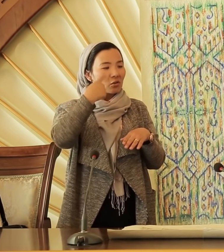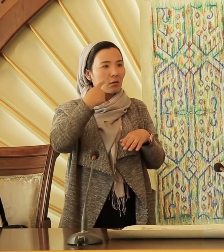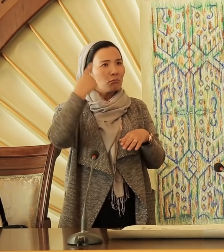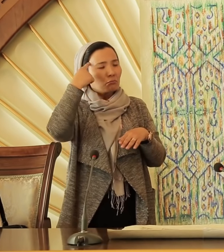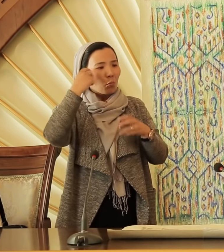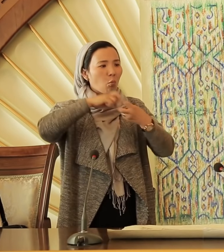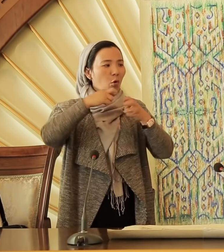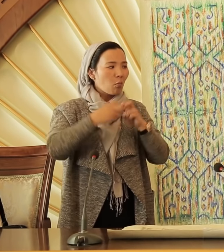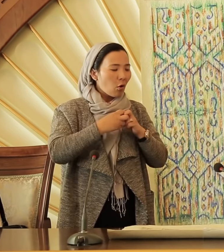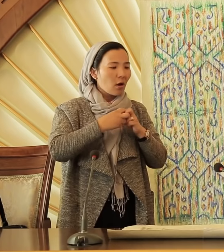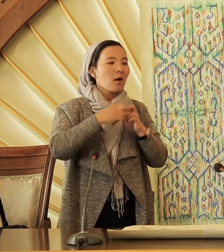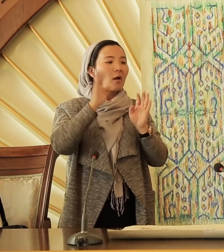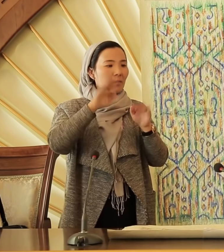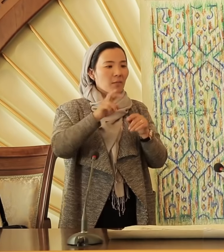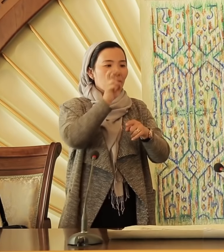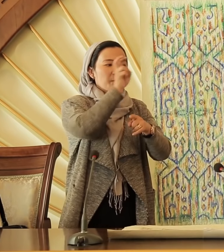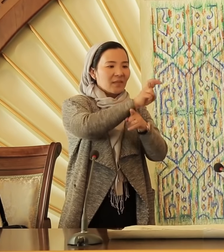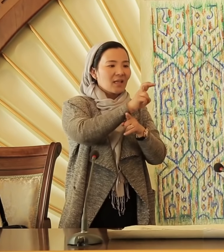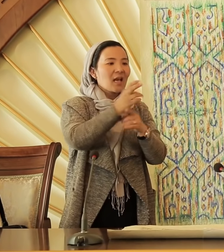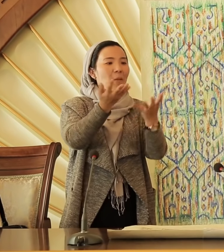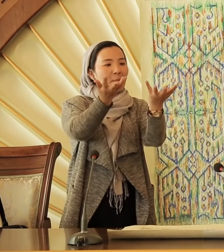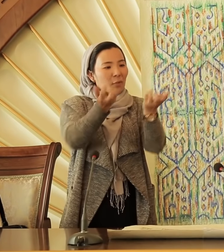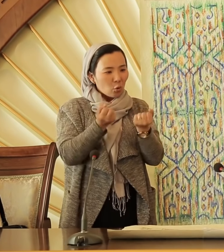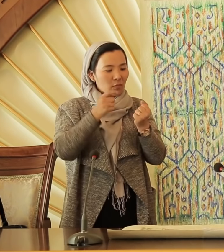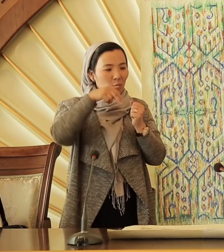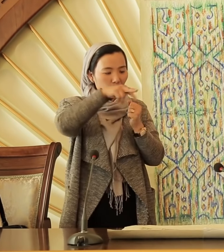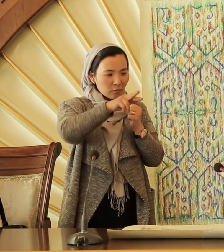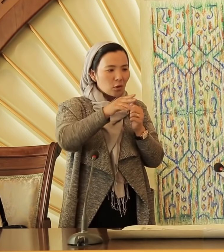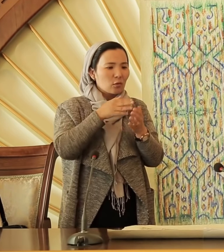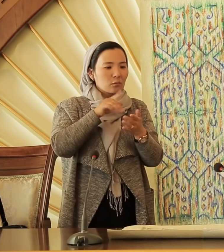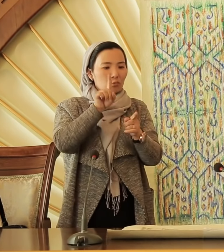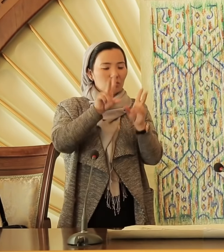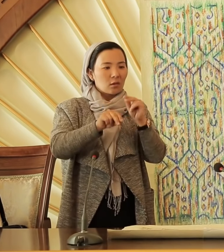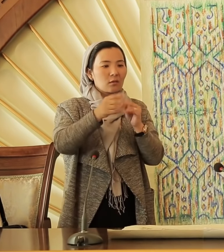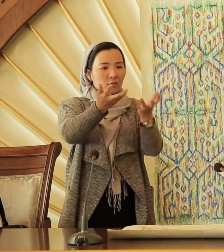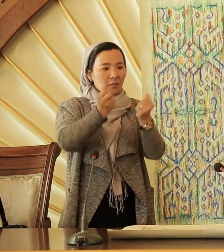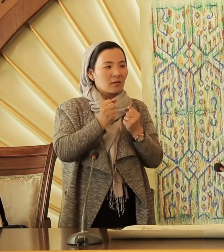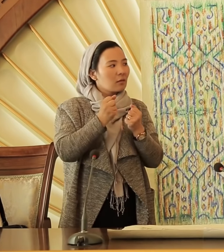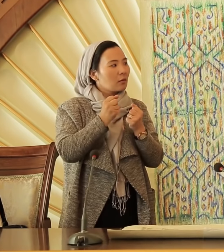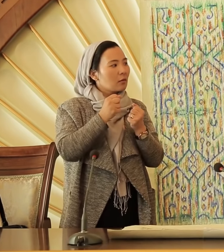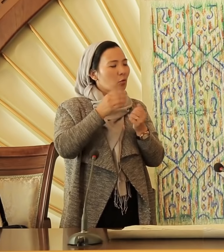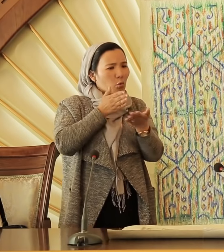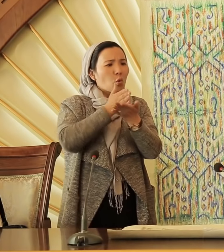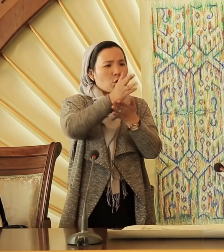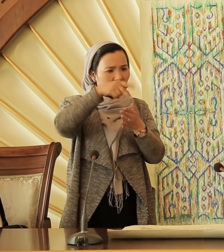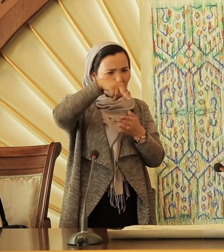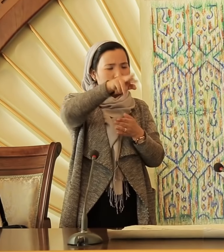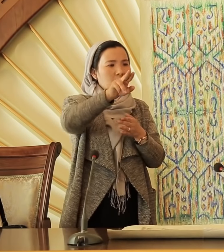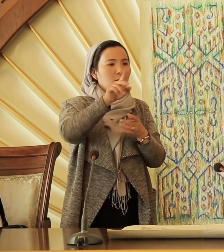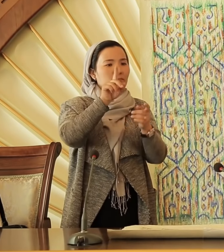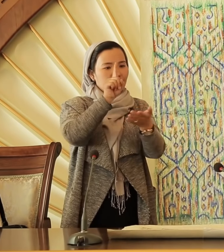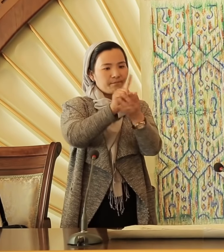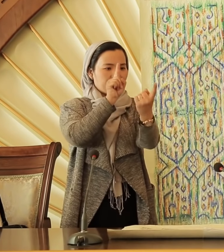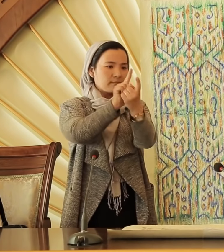bilan payg'ambarimizni qabulxonasiga kiritdilar. To'g'riga kirganda virtual orqali emas, to'g'risiga kiritdilar,